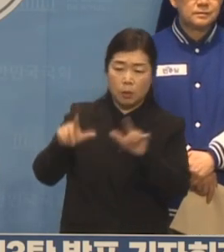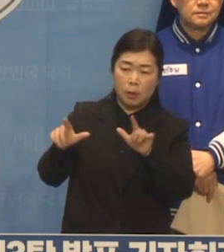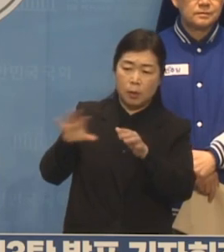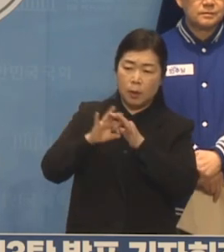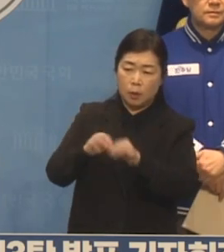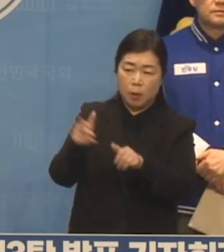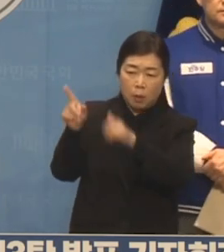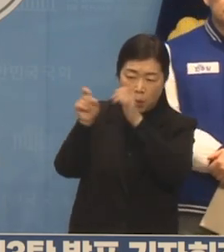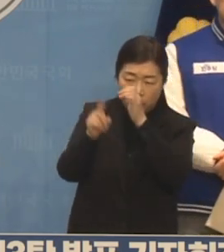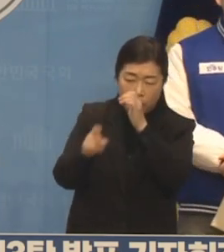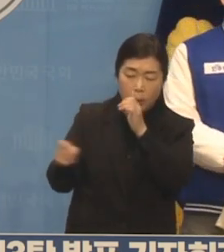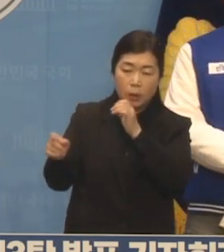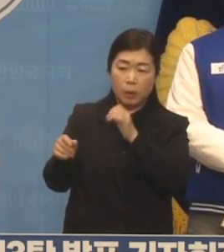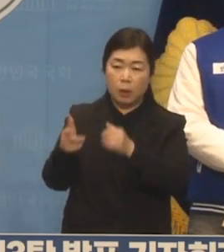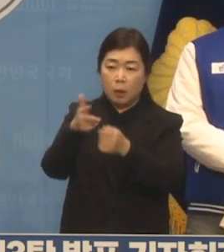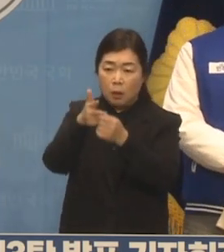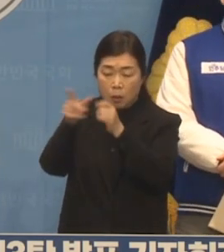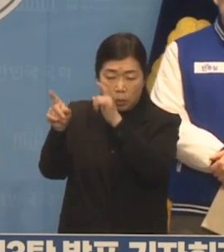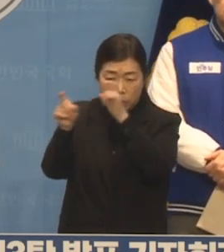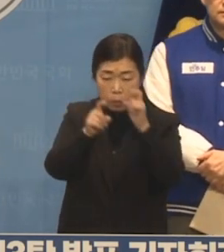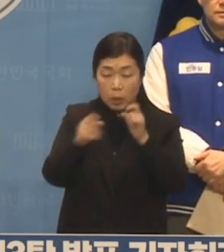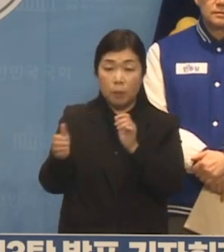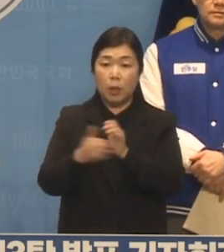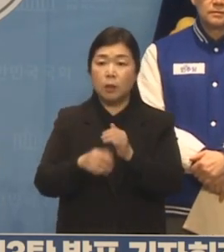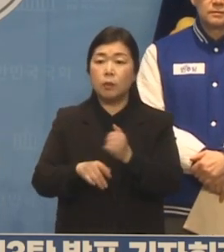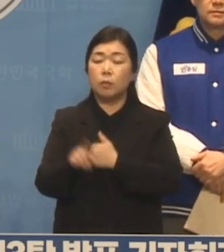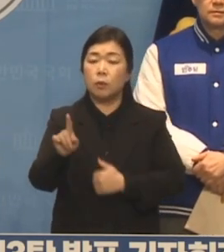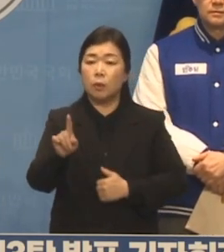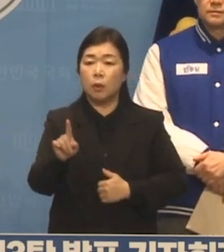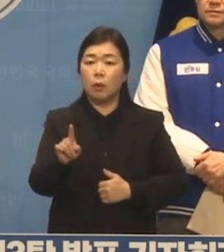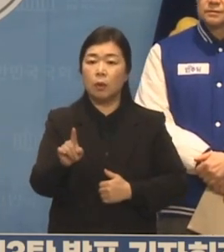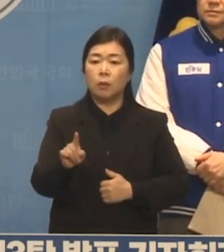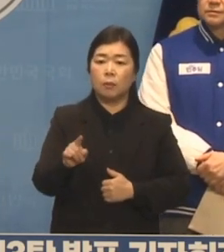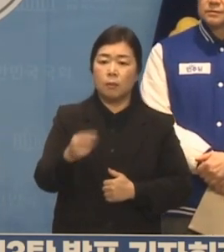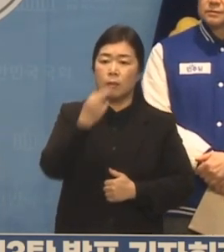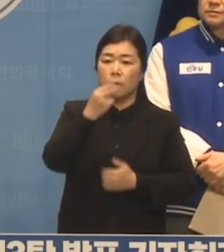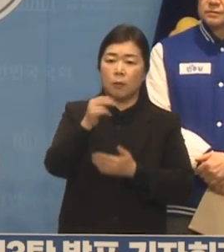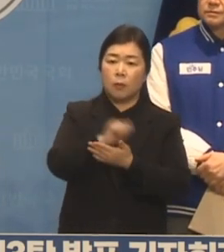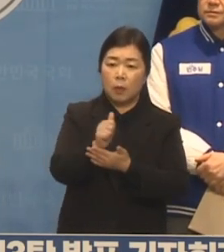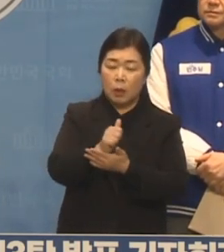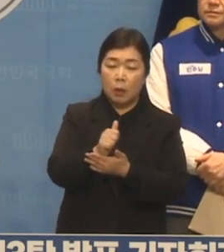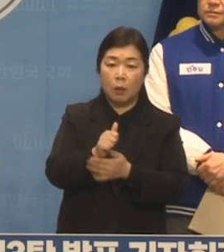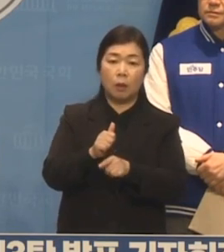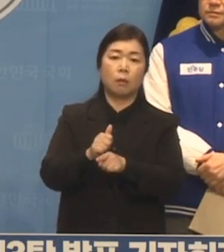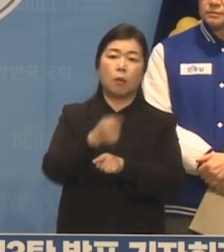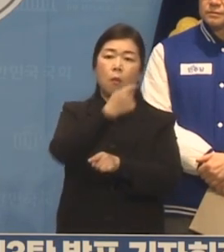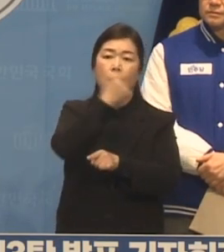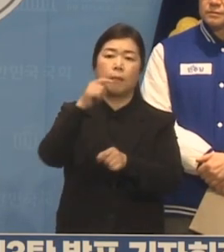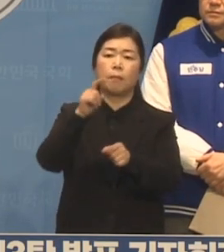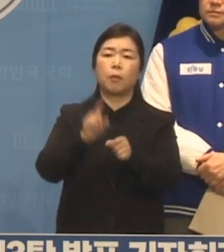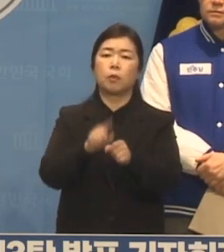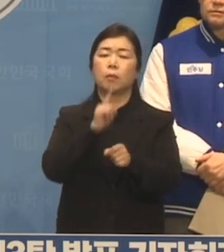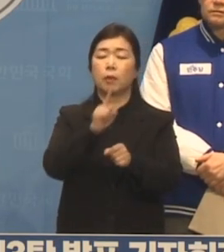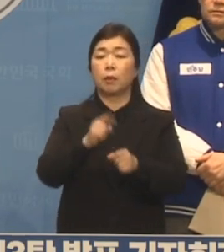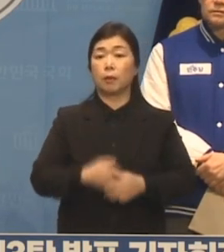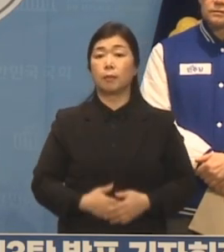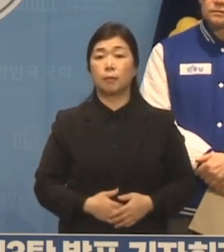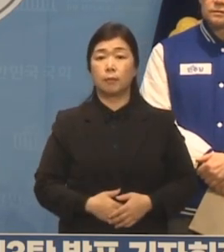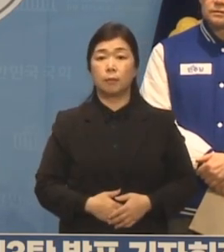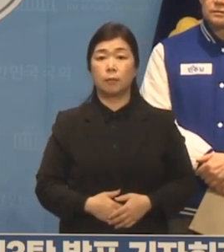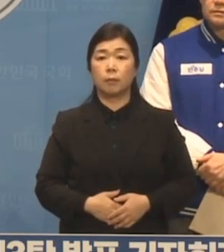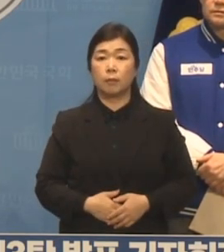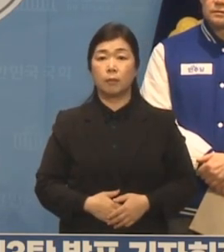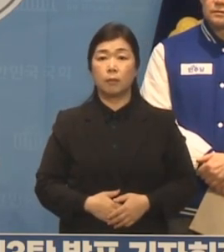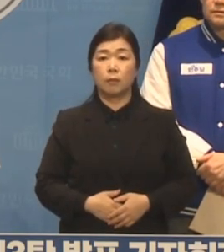연신 촬영하였습니다. 그 이유를 이 대표 생명이 경각에 달려있음을 확인하는 것이라고 스스로 말한 바